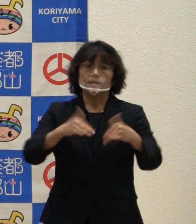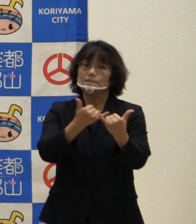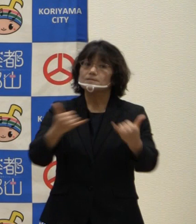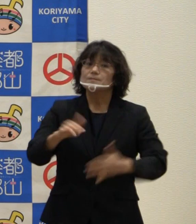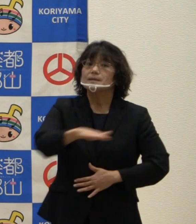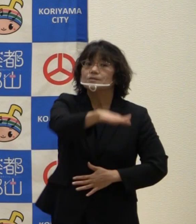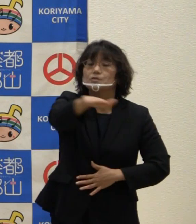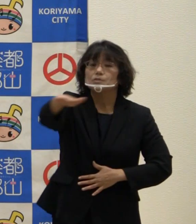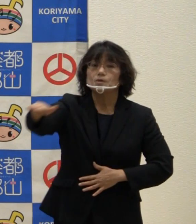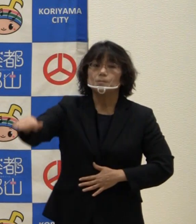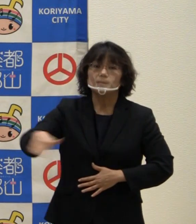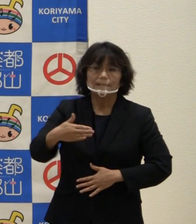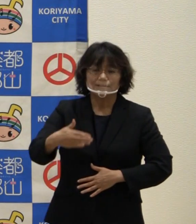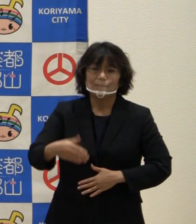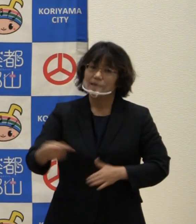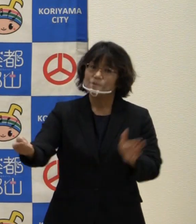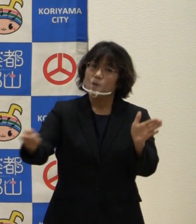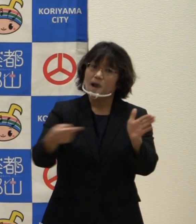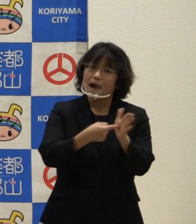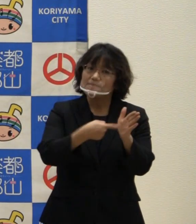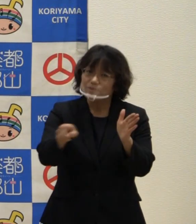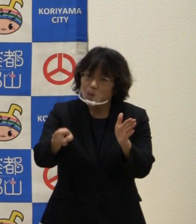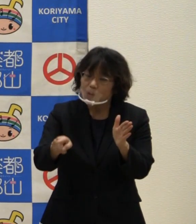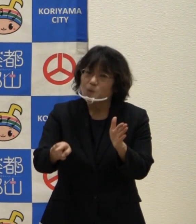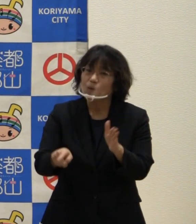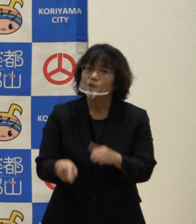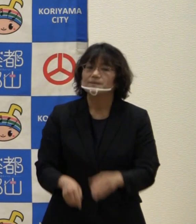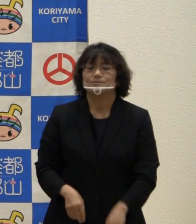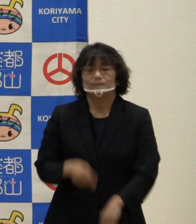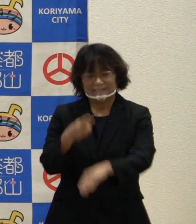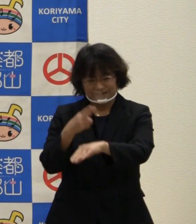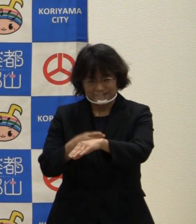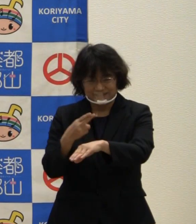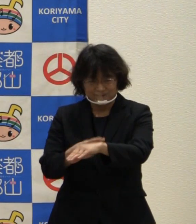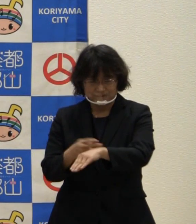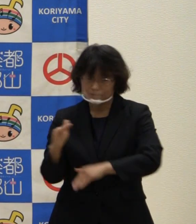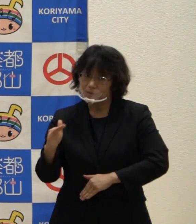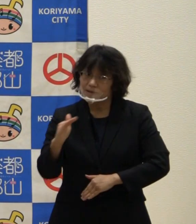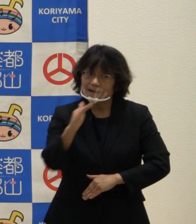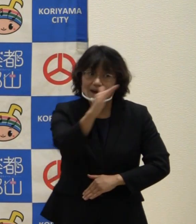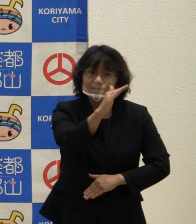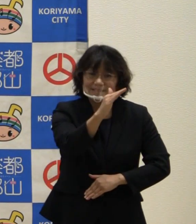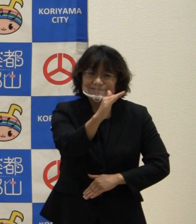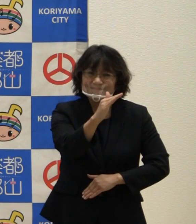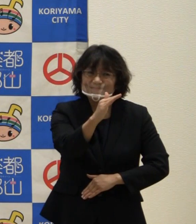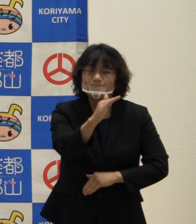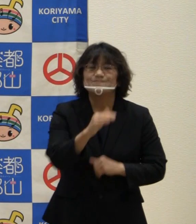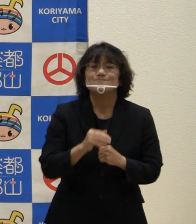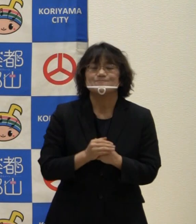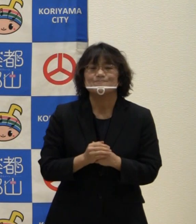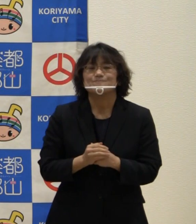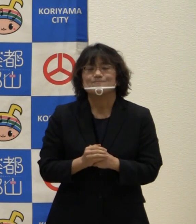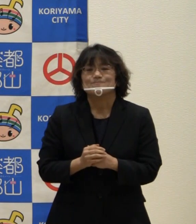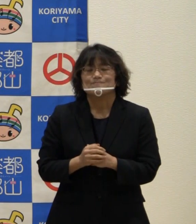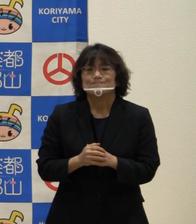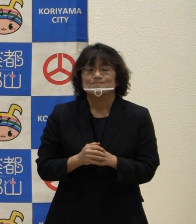の反応、それから技術革新がここまで進むということ